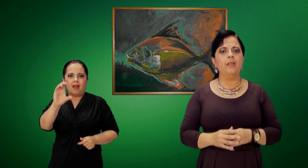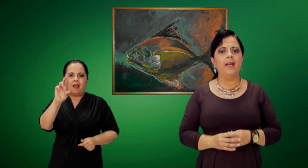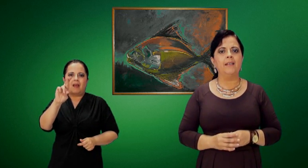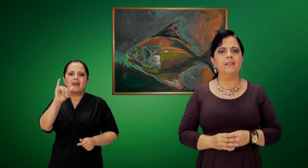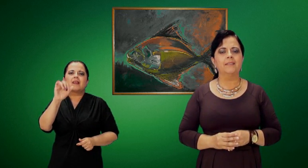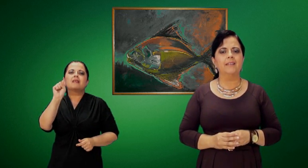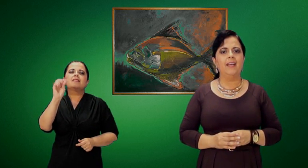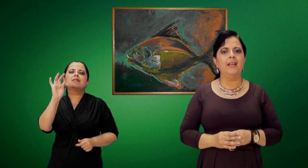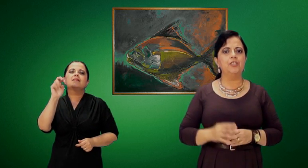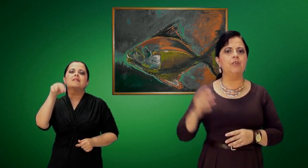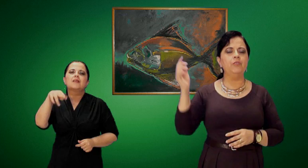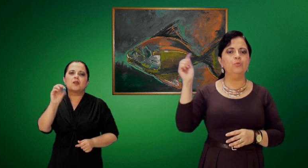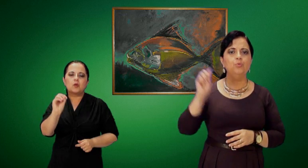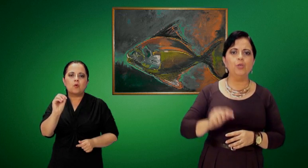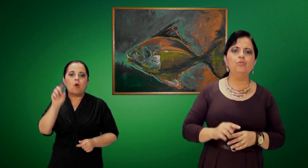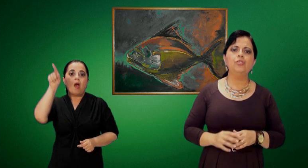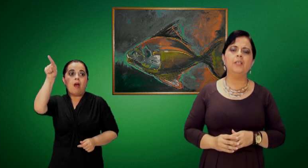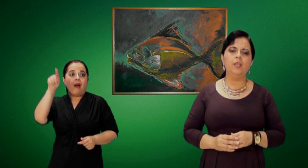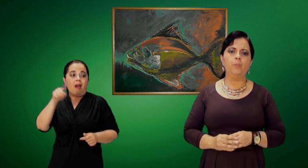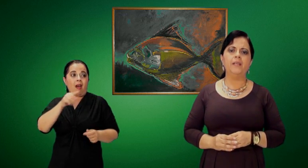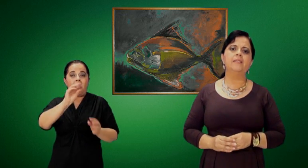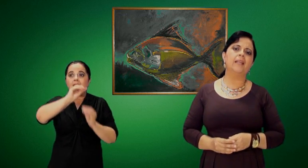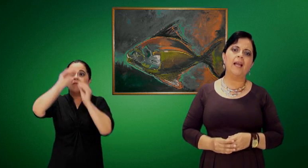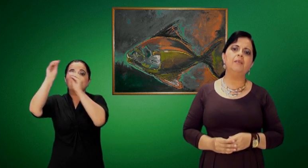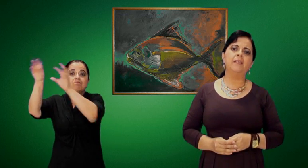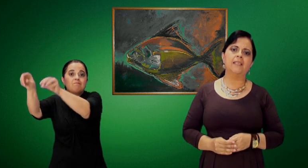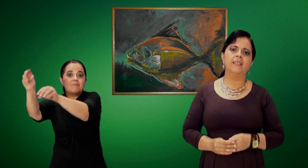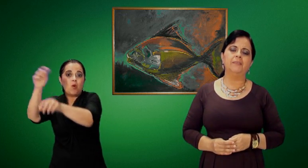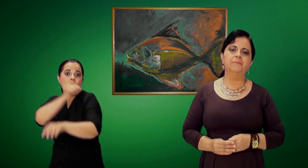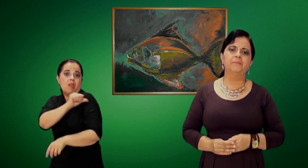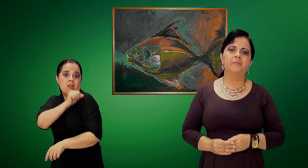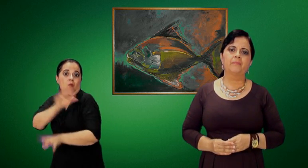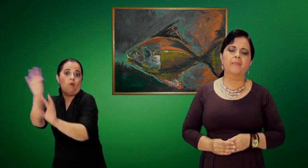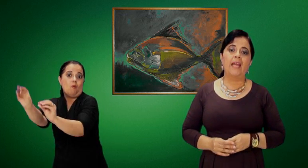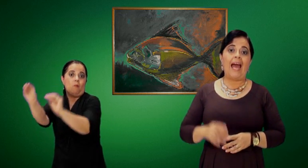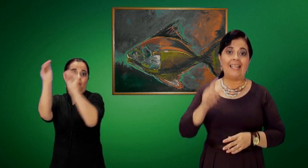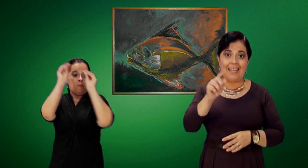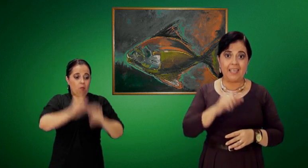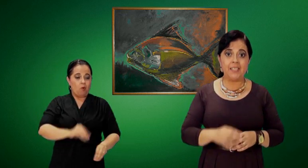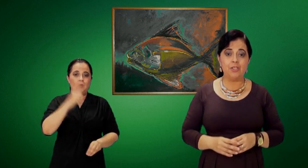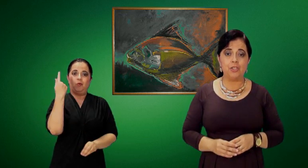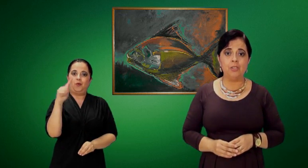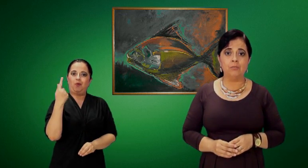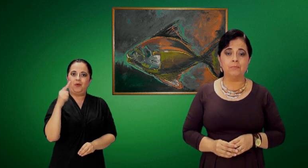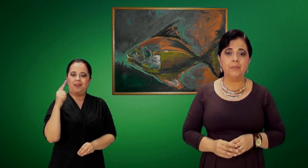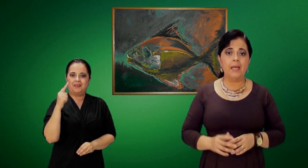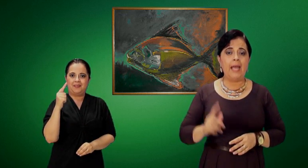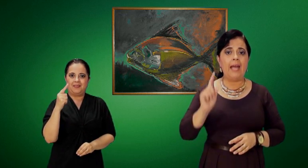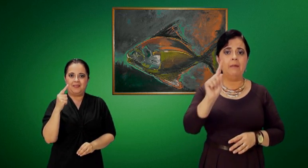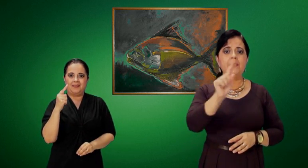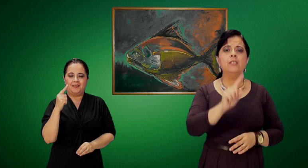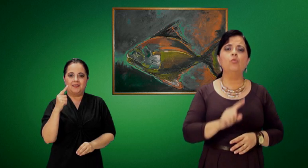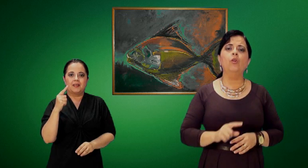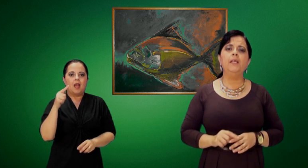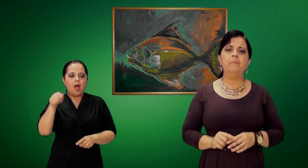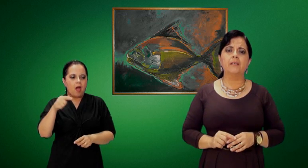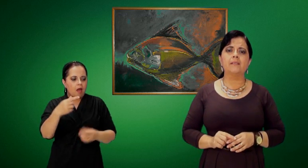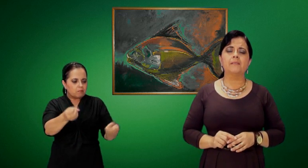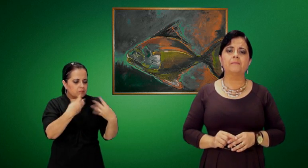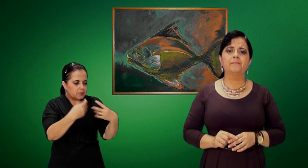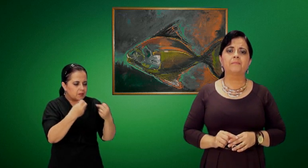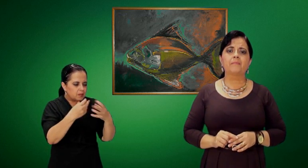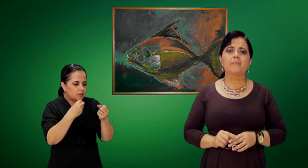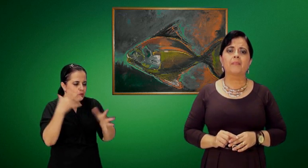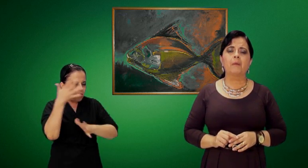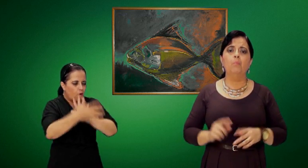Essa missionária, ela tinha vindo do Rio de Janeiro para ensinar Libras ali. Adélia Cristino, ela me ensinou